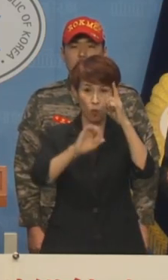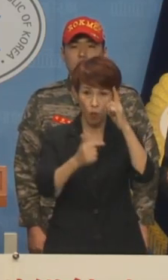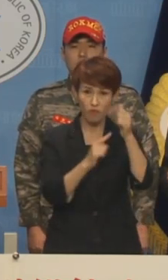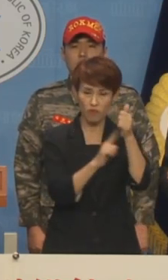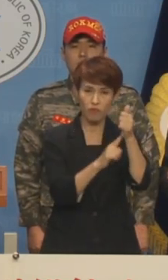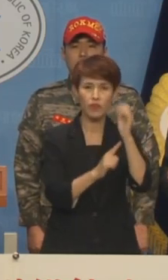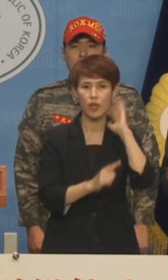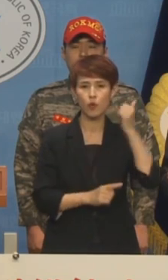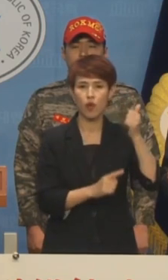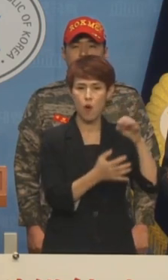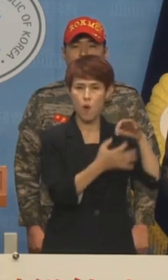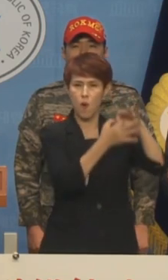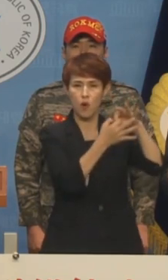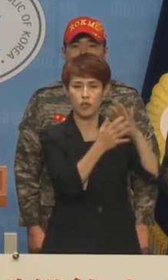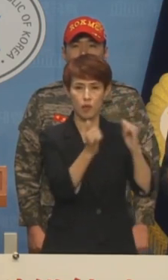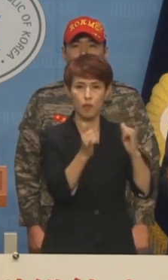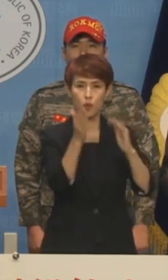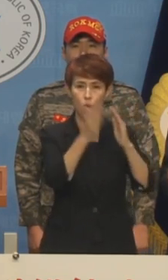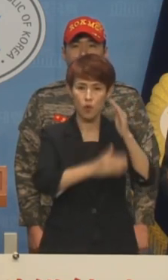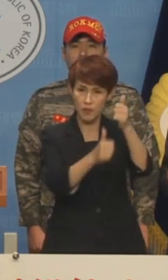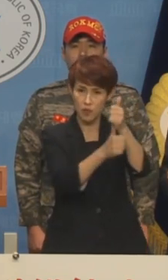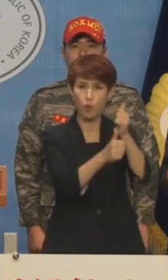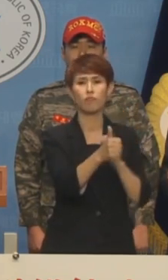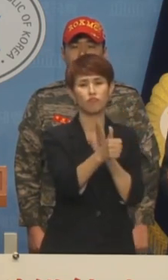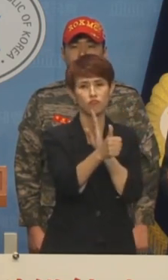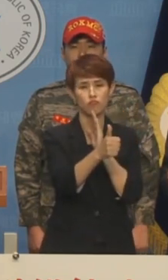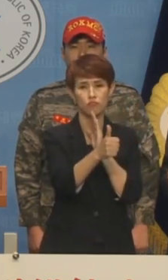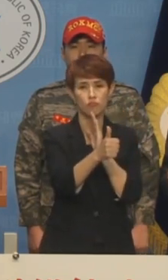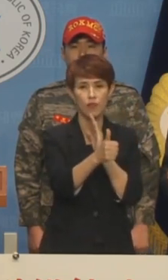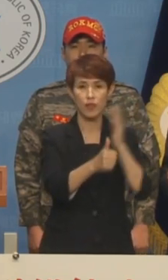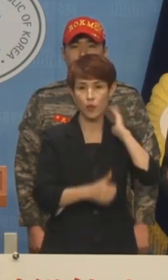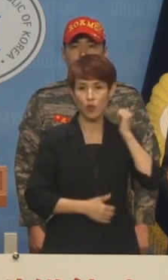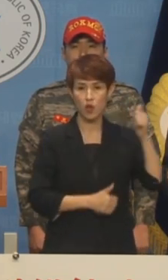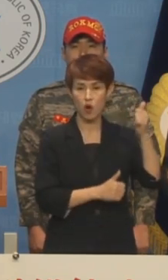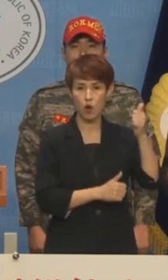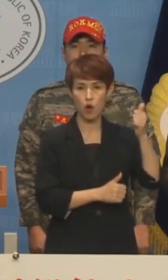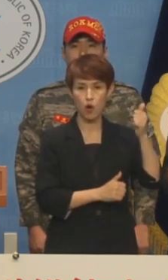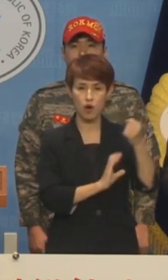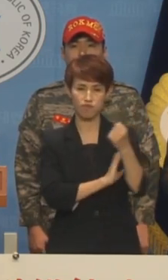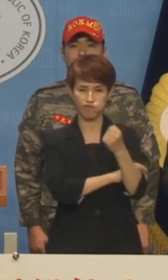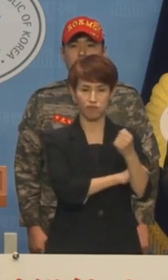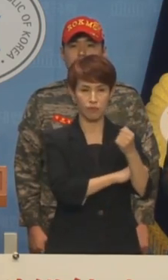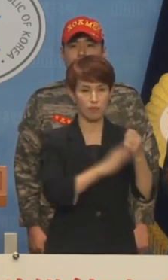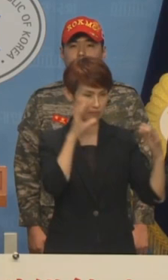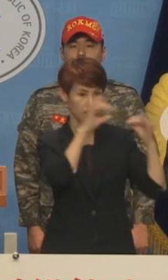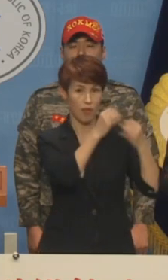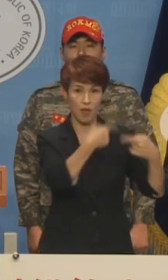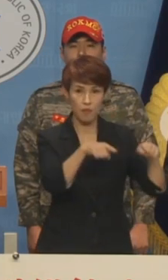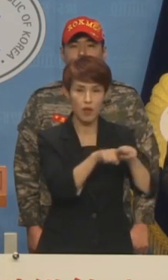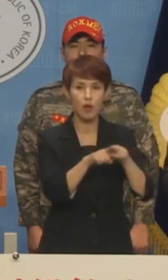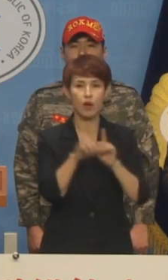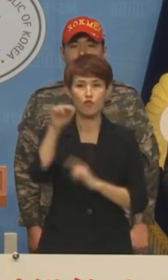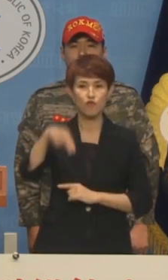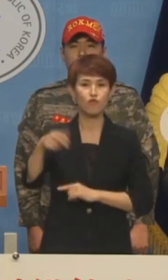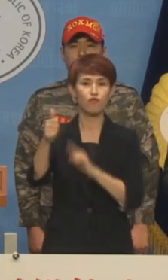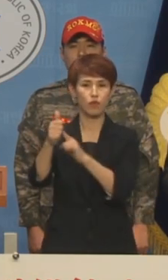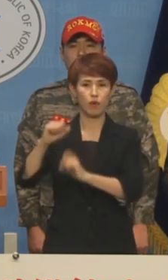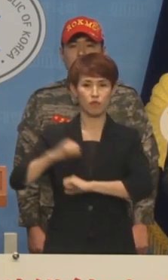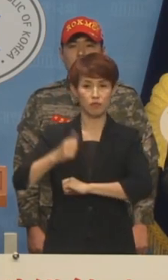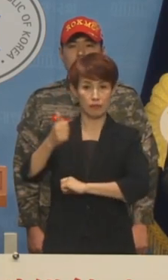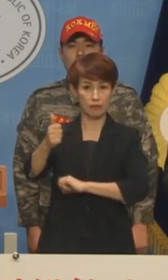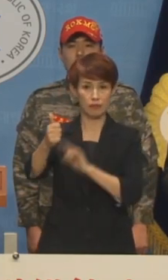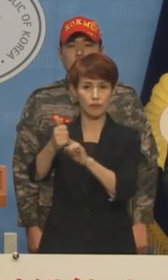대통령의 핵심 참모인 공직기관 비서관의 자리에서 대통령의 직권남용 행위에 공하여 유재은 국방부 법무관리